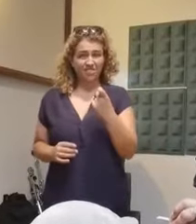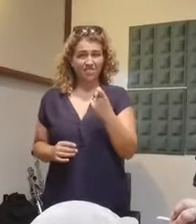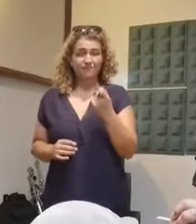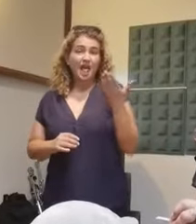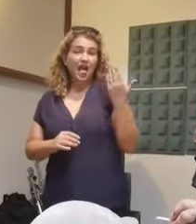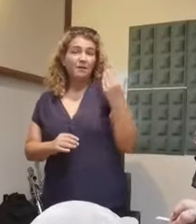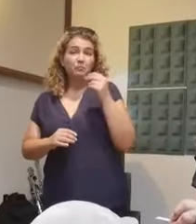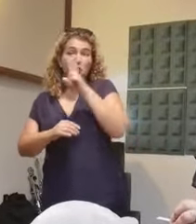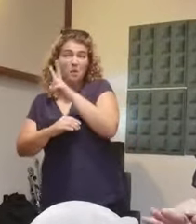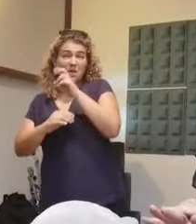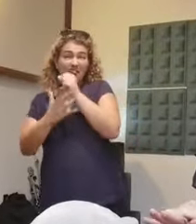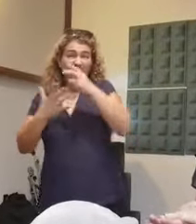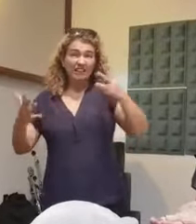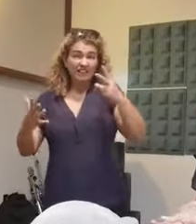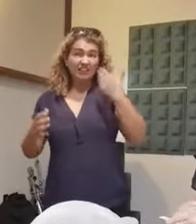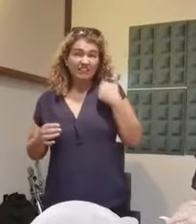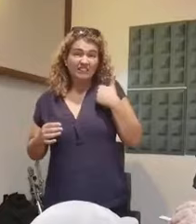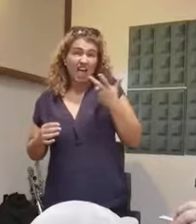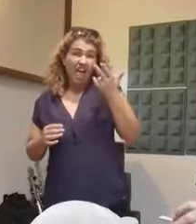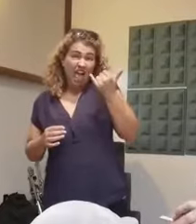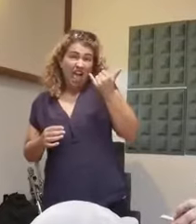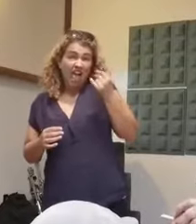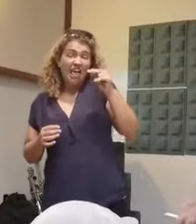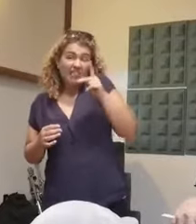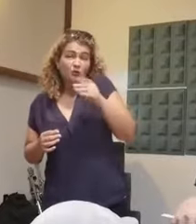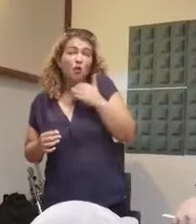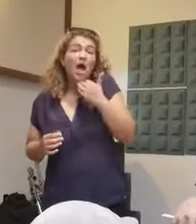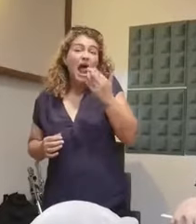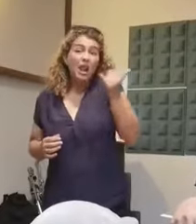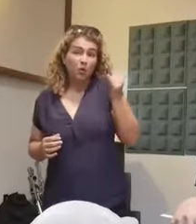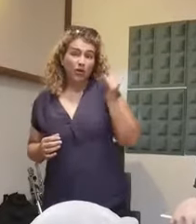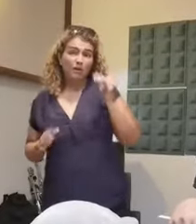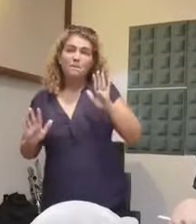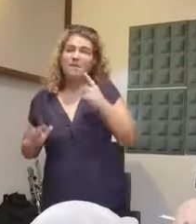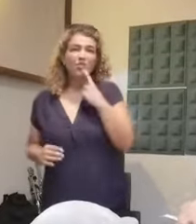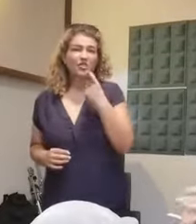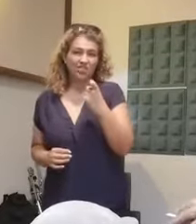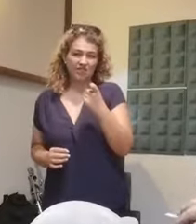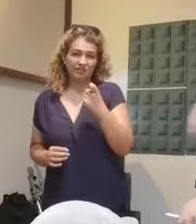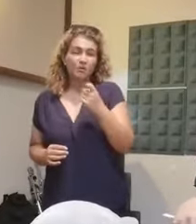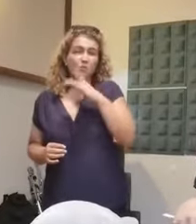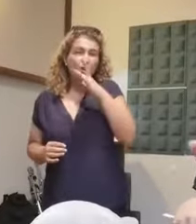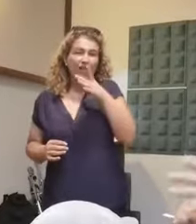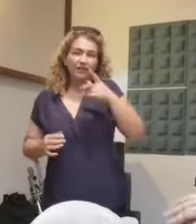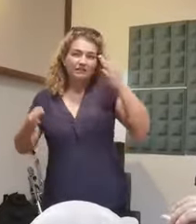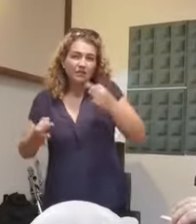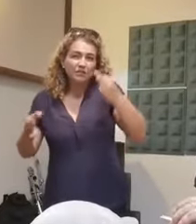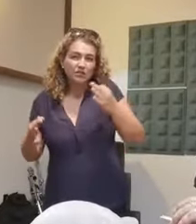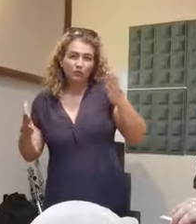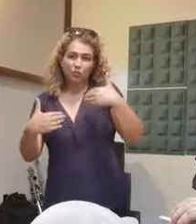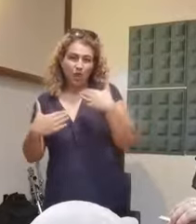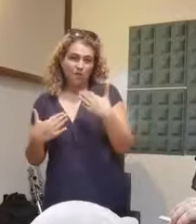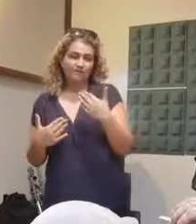Estadística, si ya en su momento el número de personas que se suicidaban